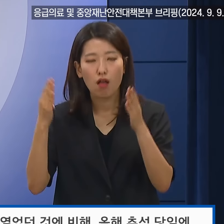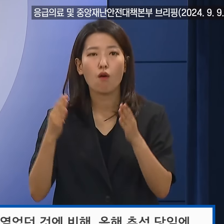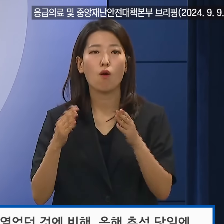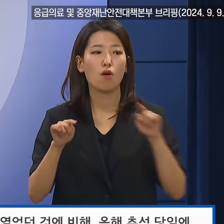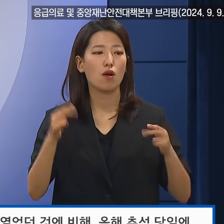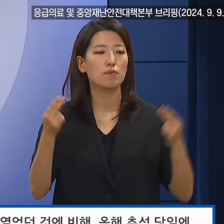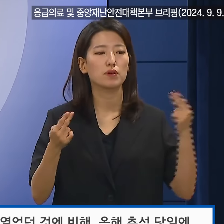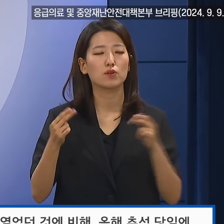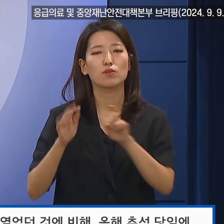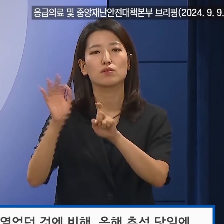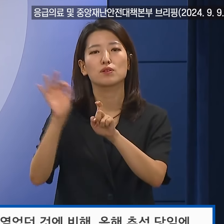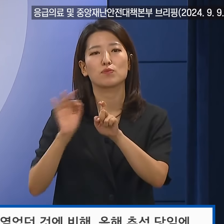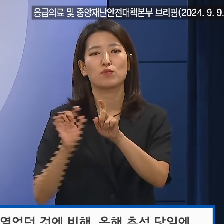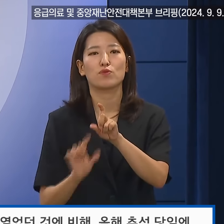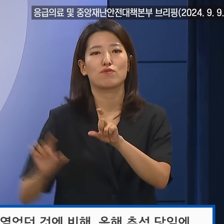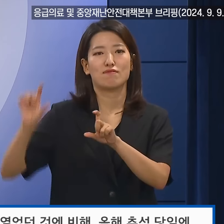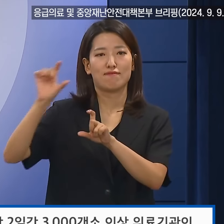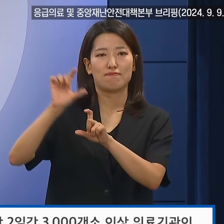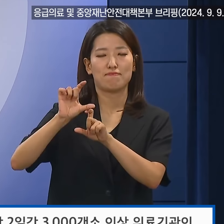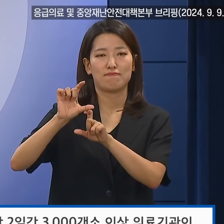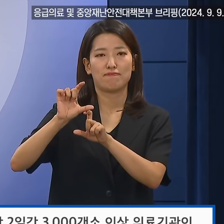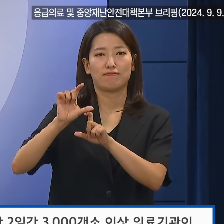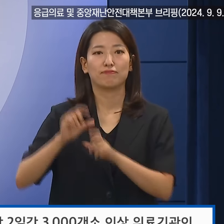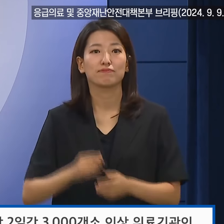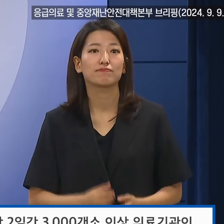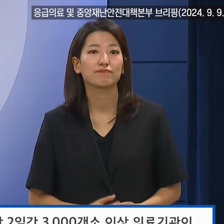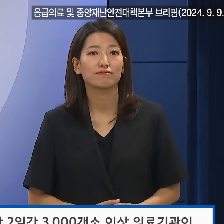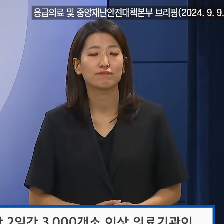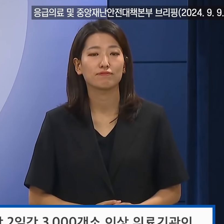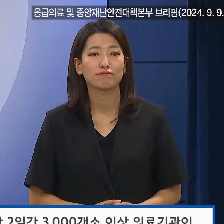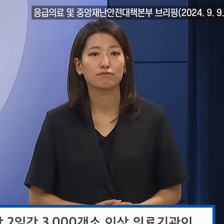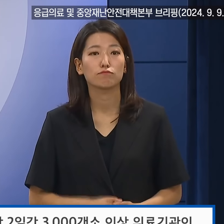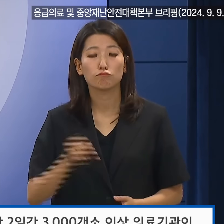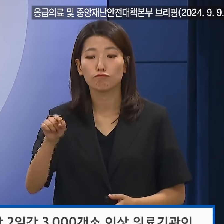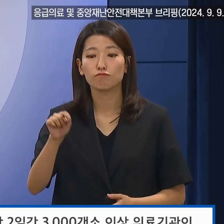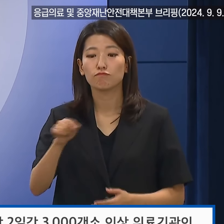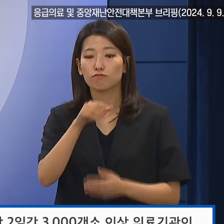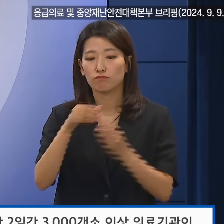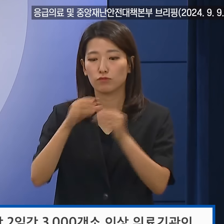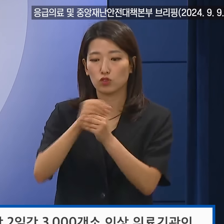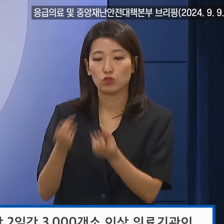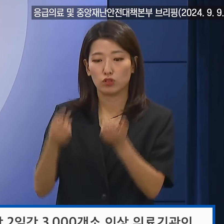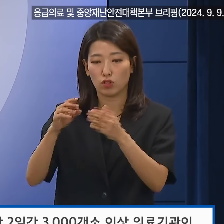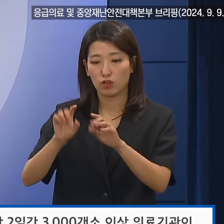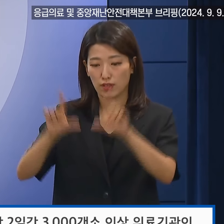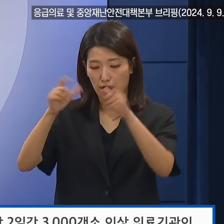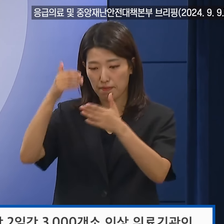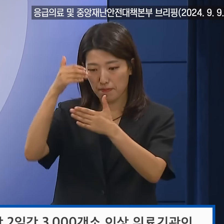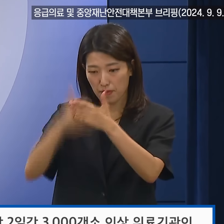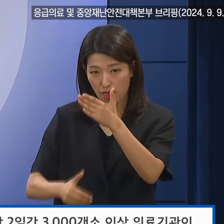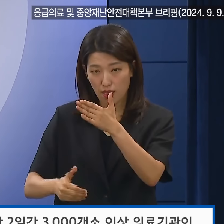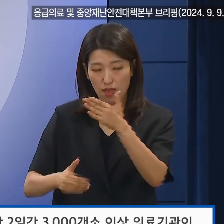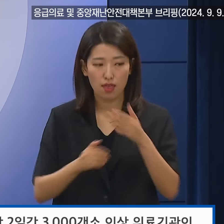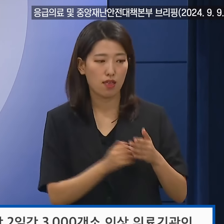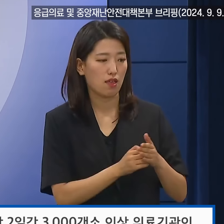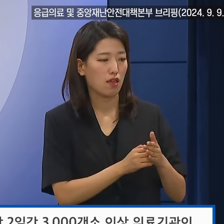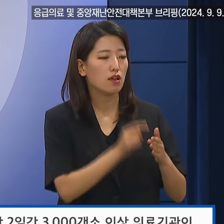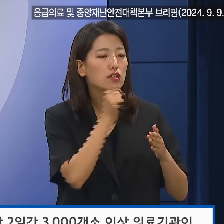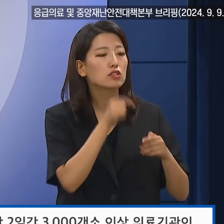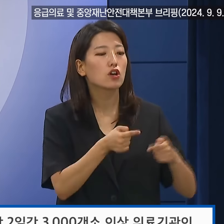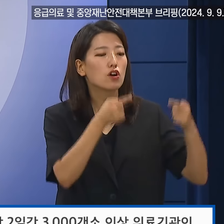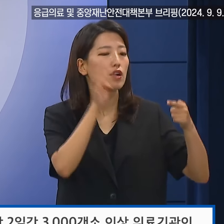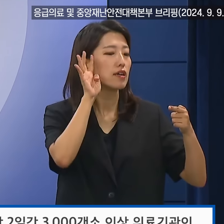10% 증가할 예정입니다. 당일을 제외하고도 2024년 설 연휴 4일